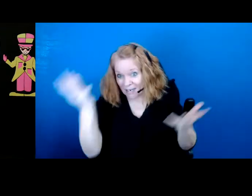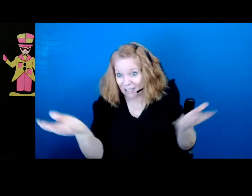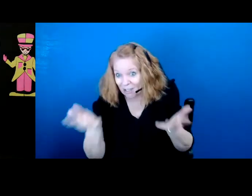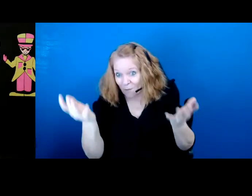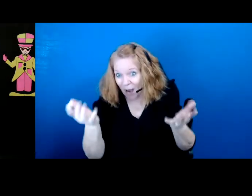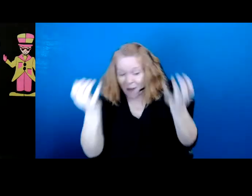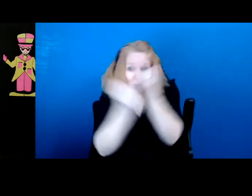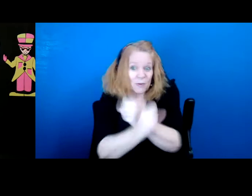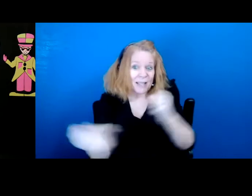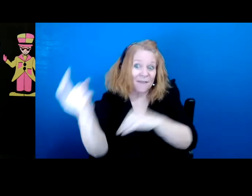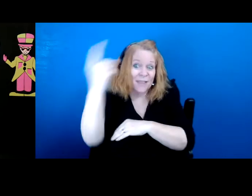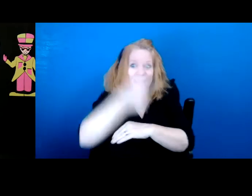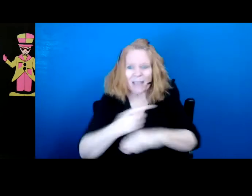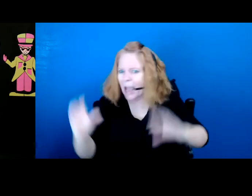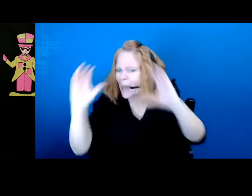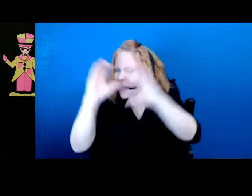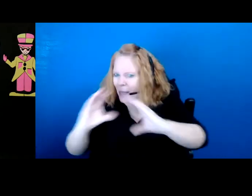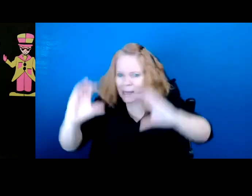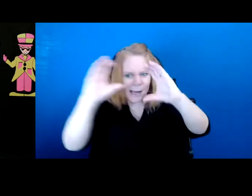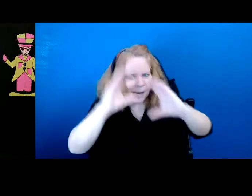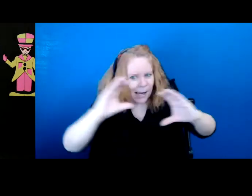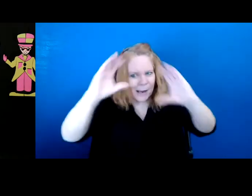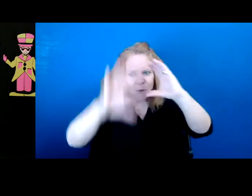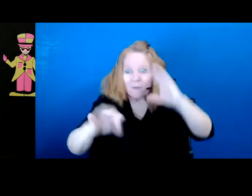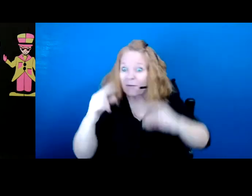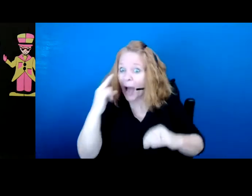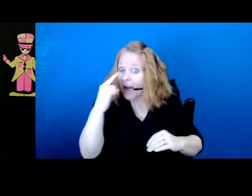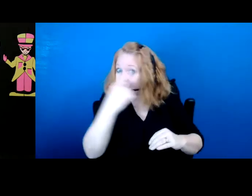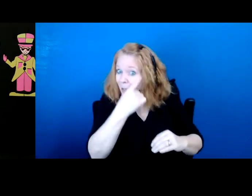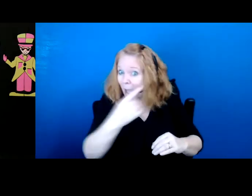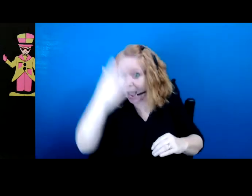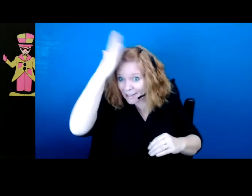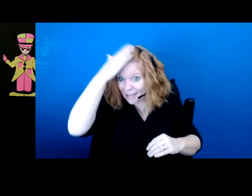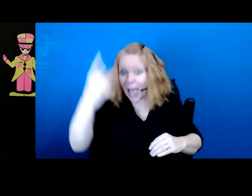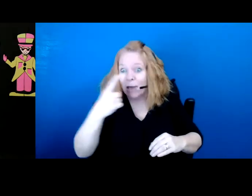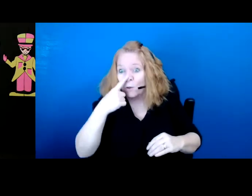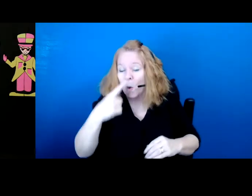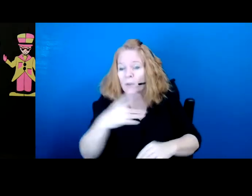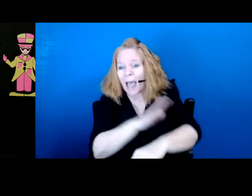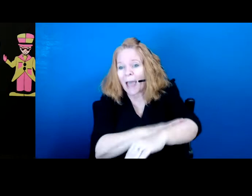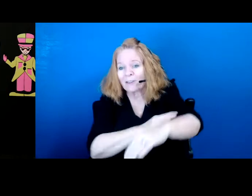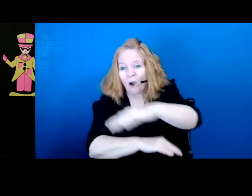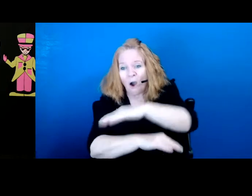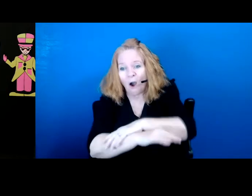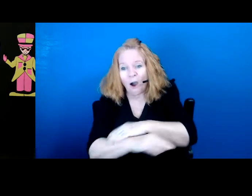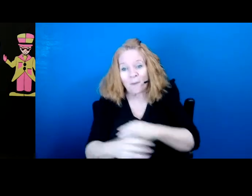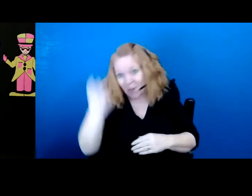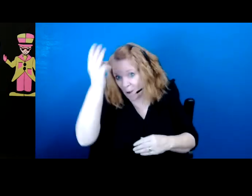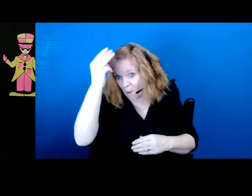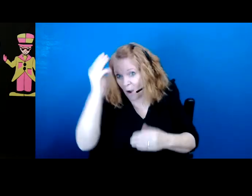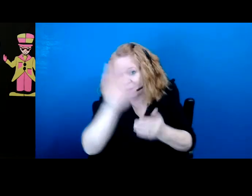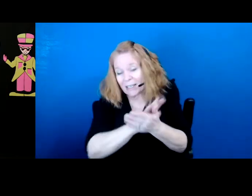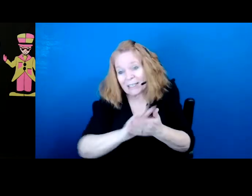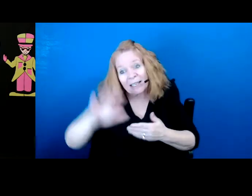cerca de marvin para que es albert del día necesitamos ponerle ojos nariz y